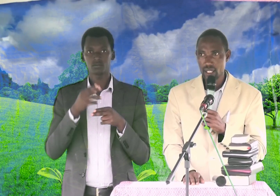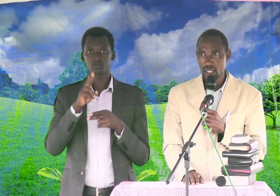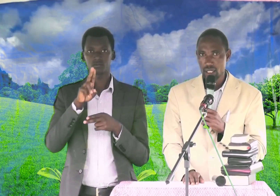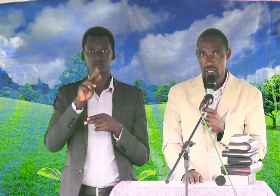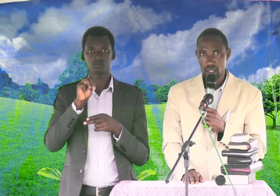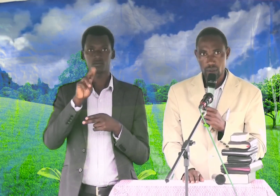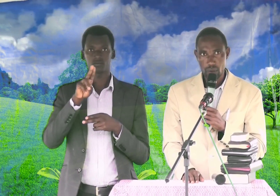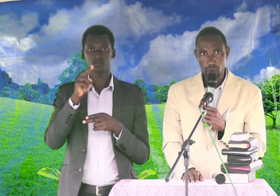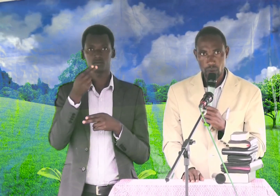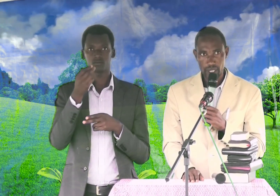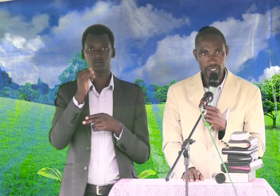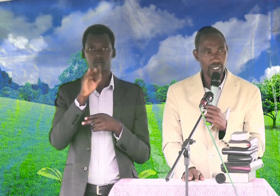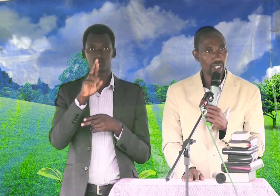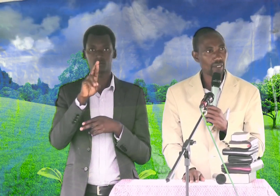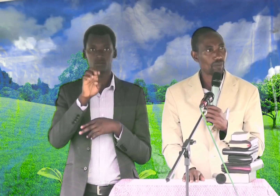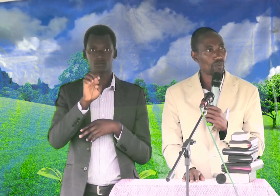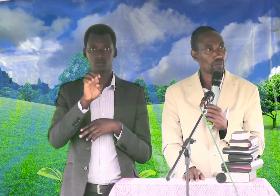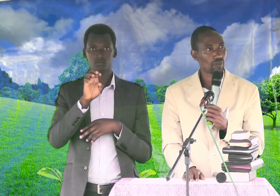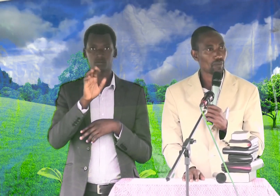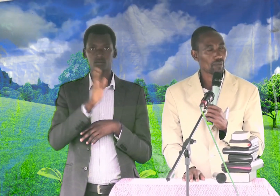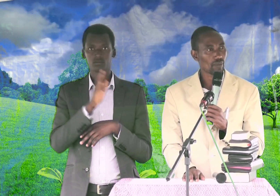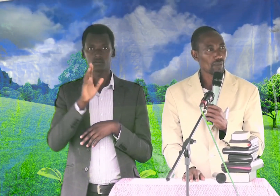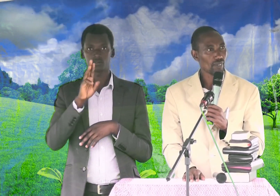Umuhire Wezire.